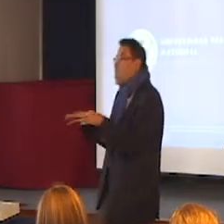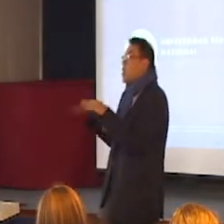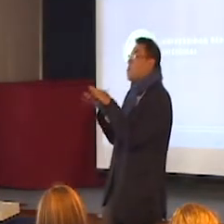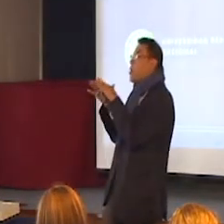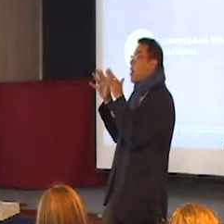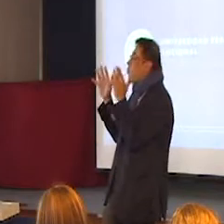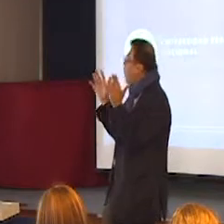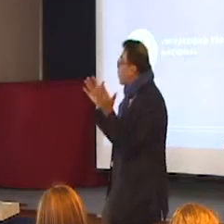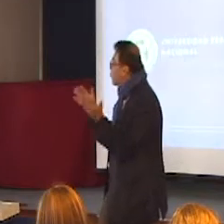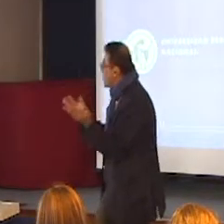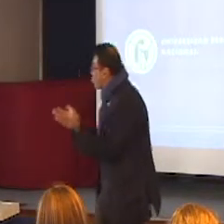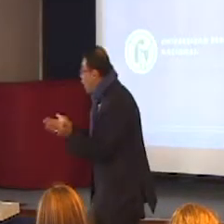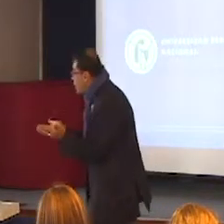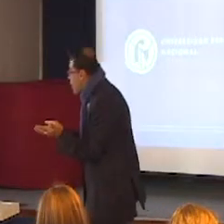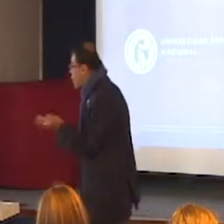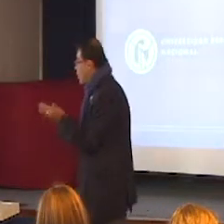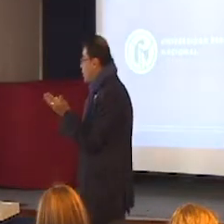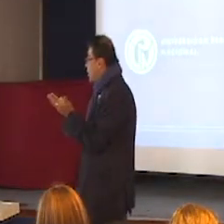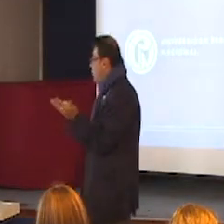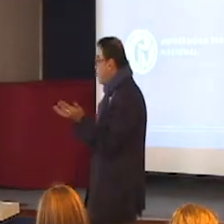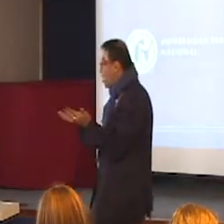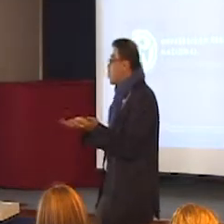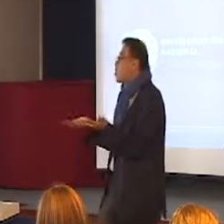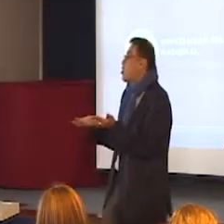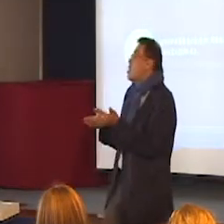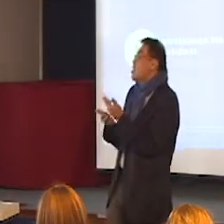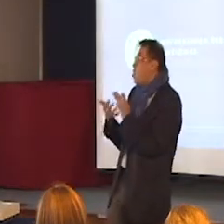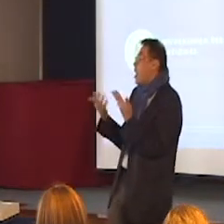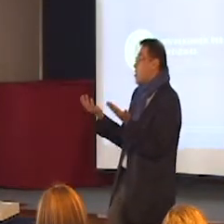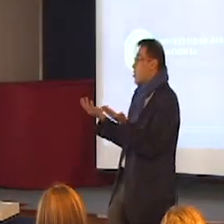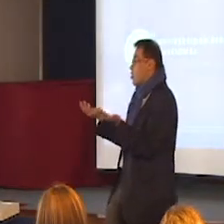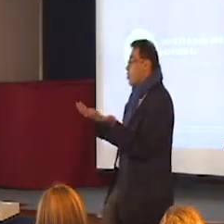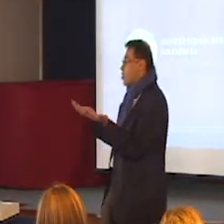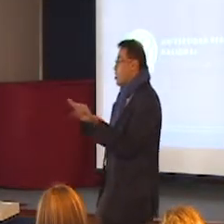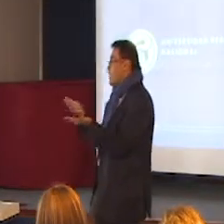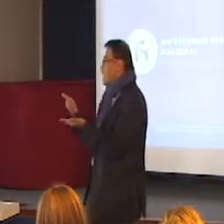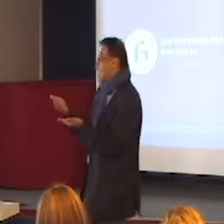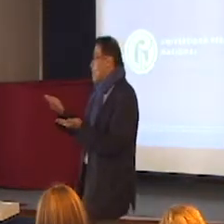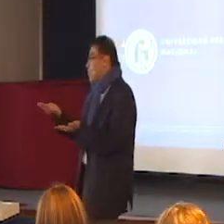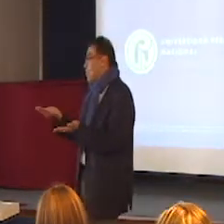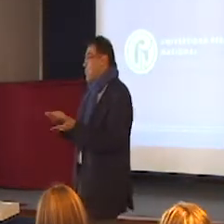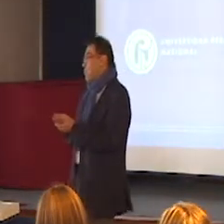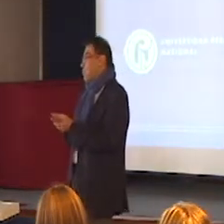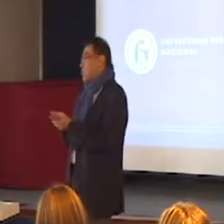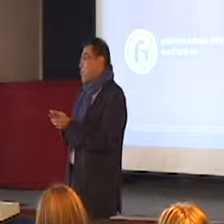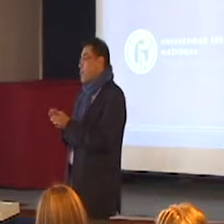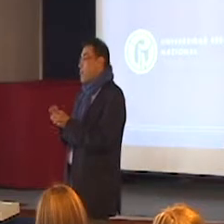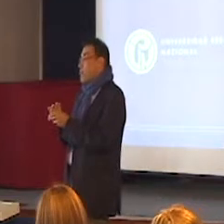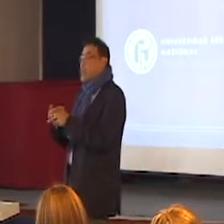muy pequeños, que puede fragmentarse en cualquier momento cuando